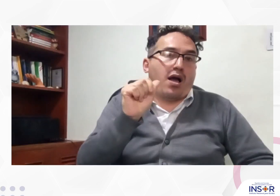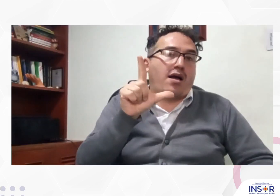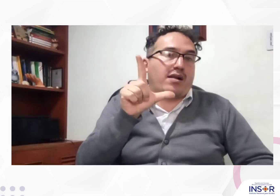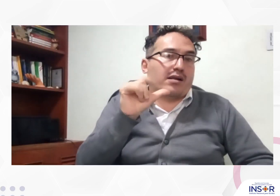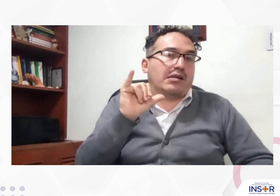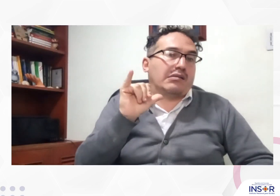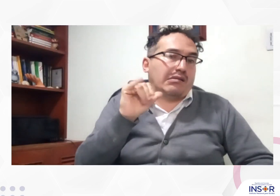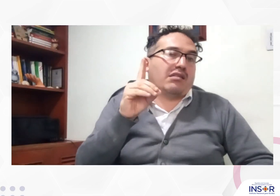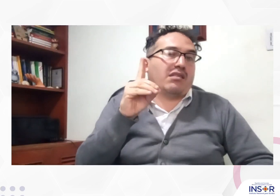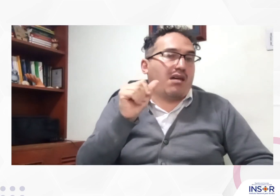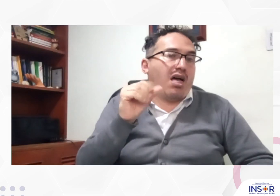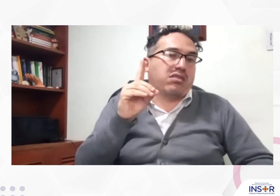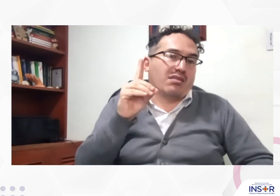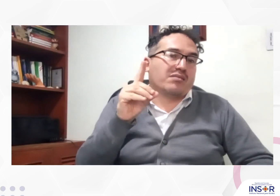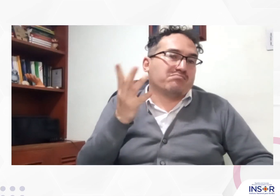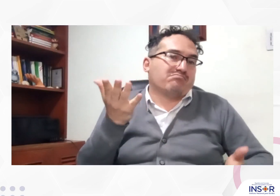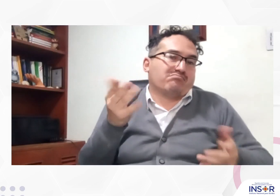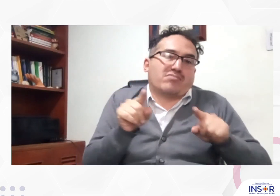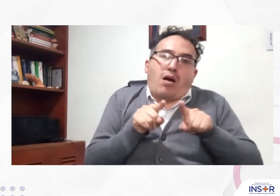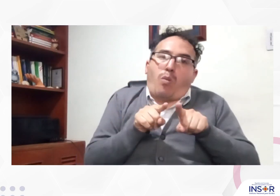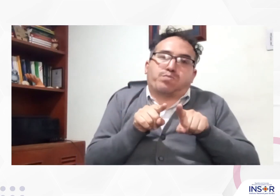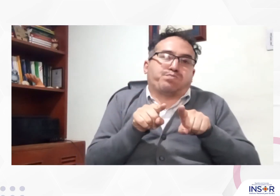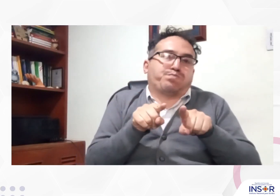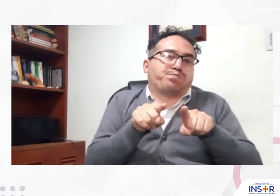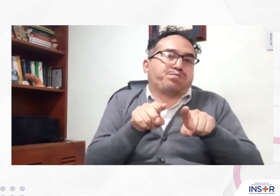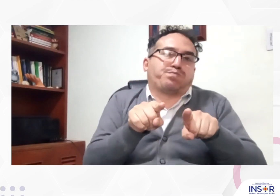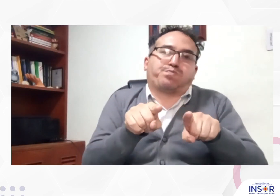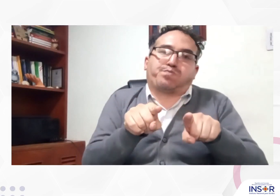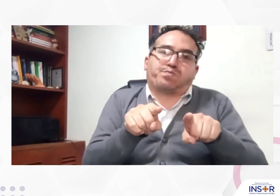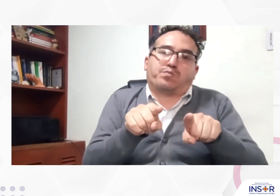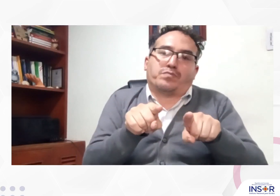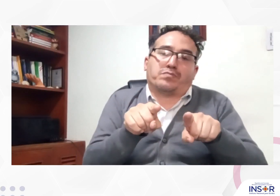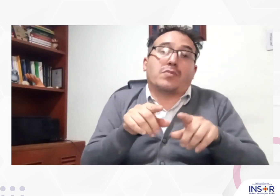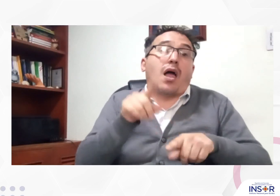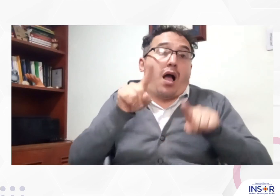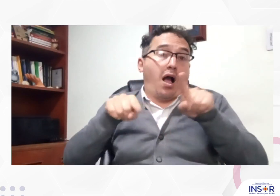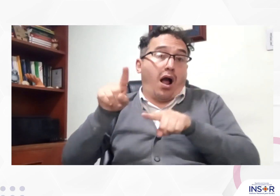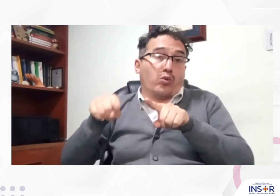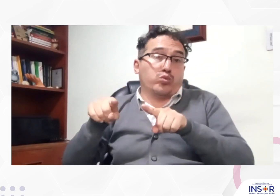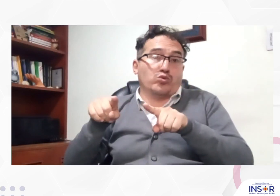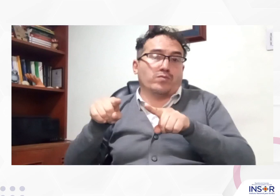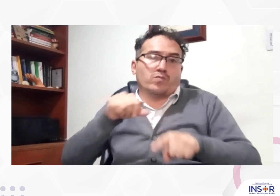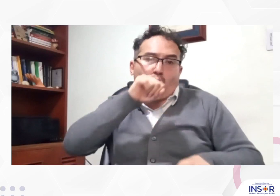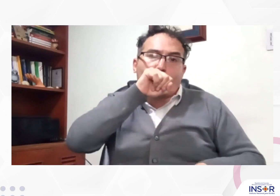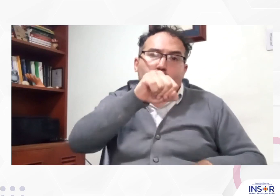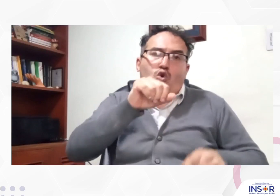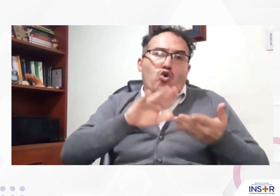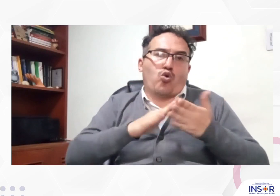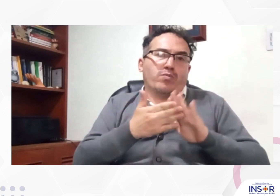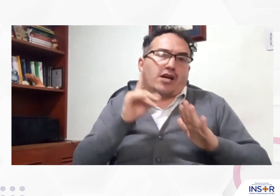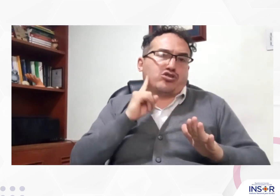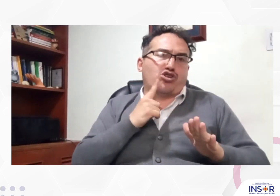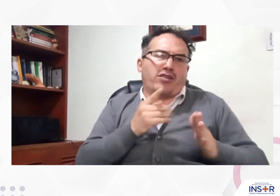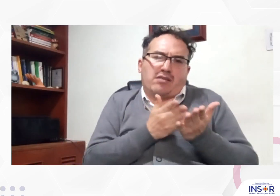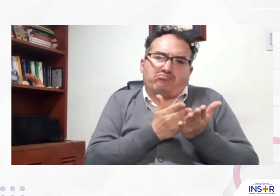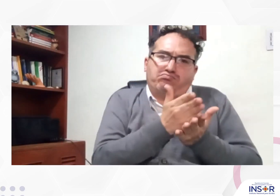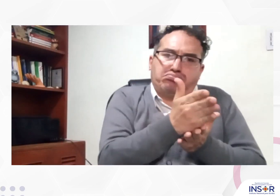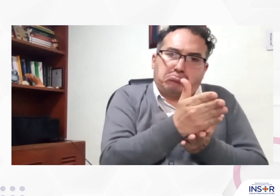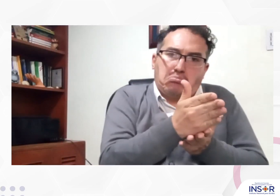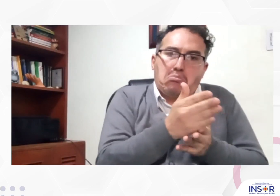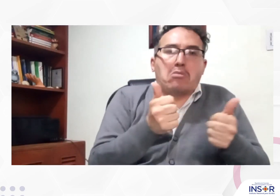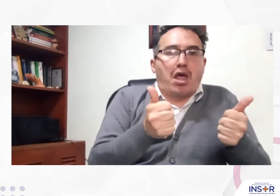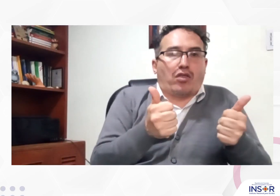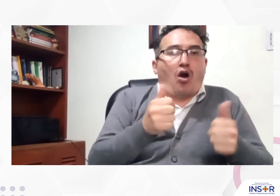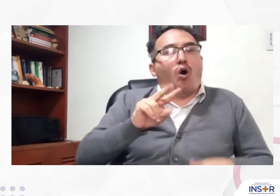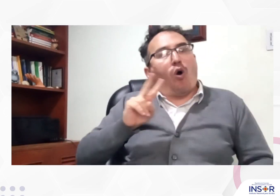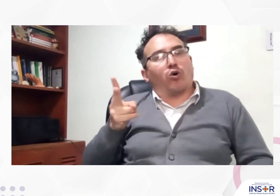en esta dualidad de mundos, que también ellos pueden compartir esa dualidad o